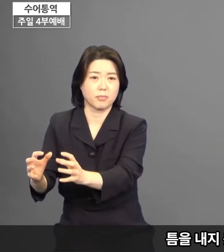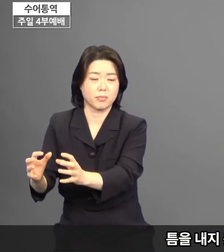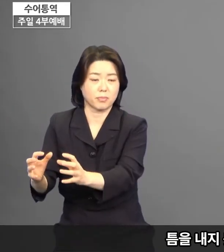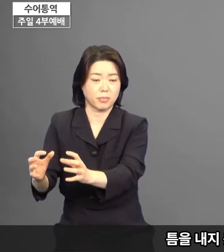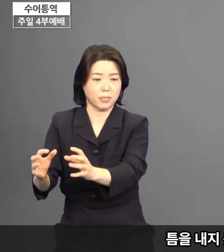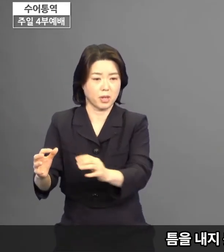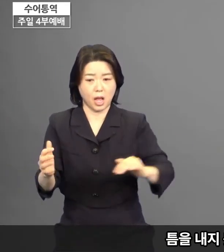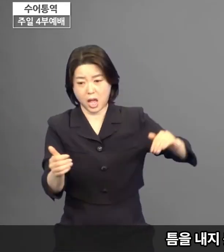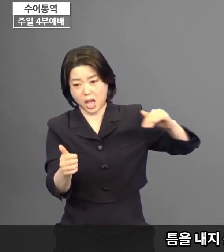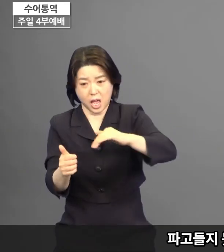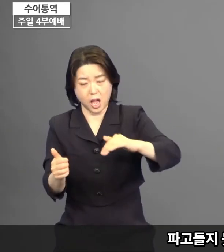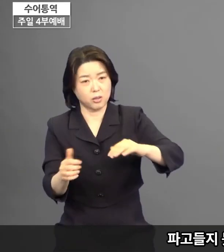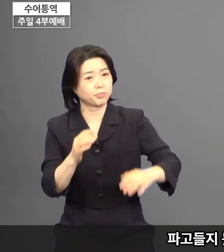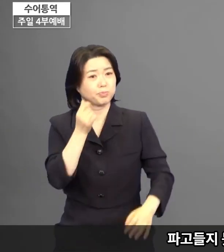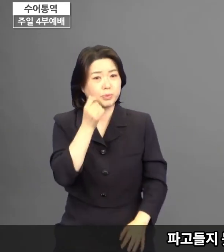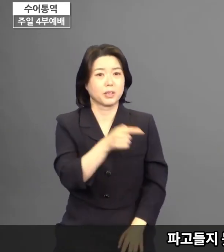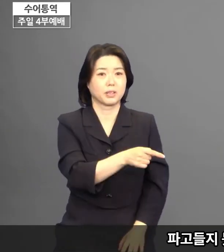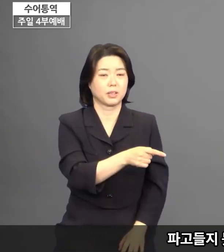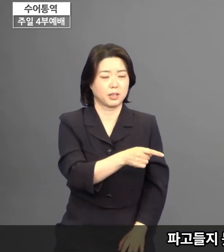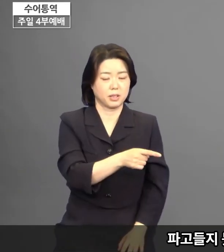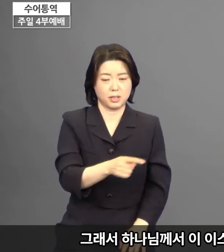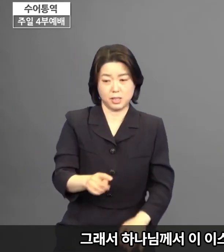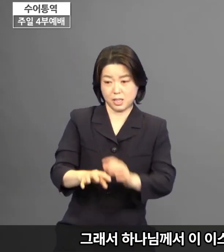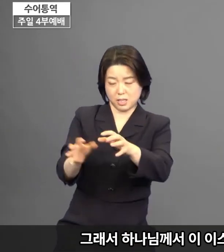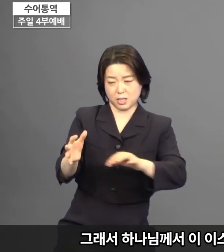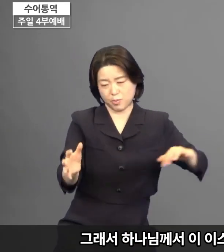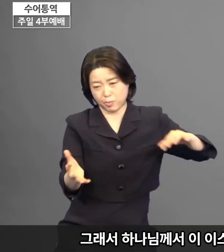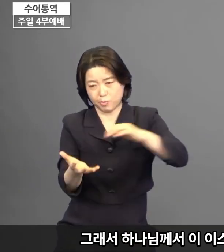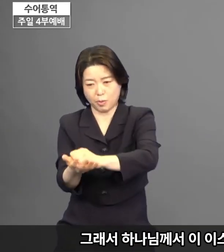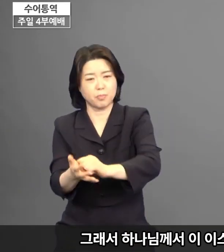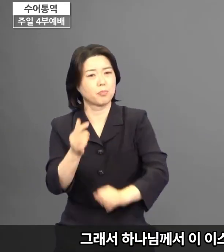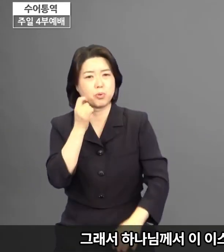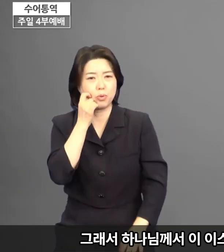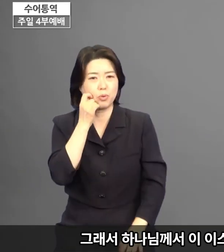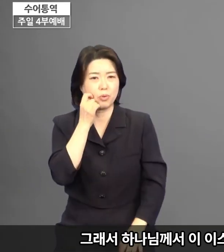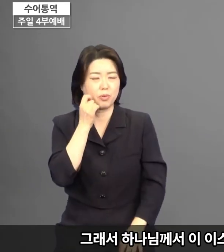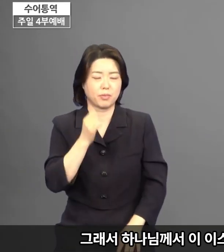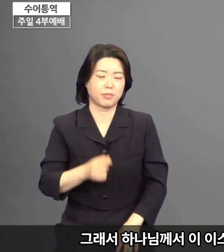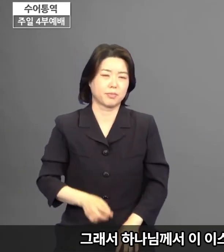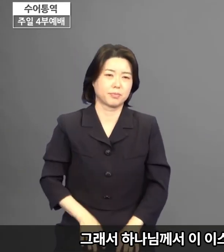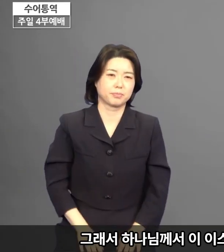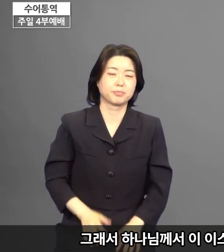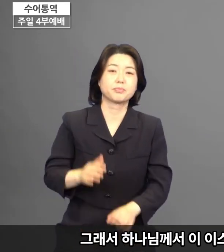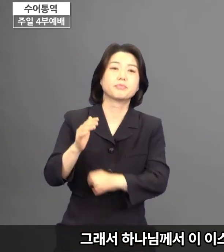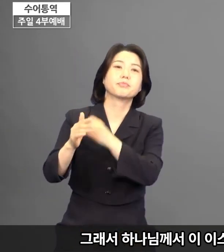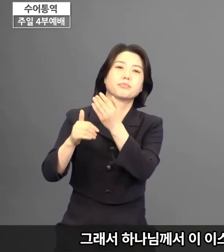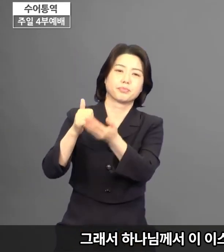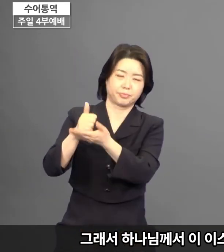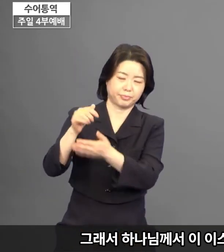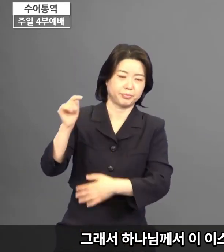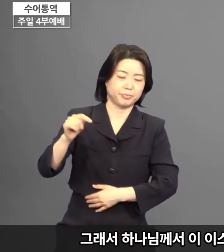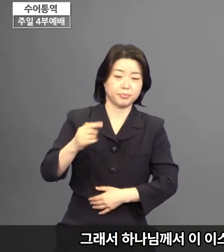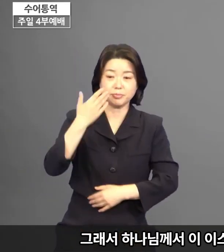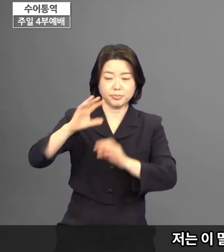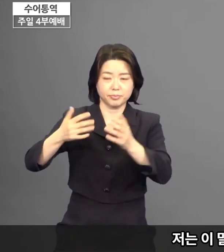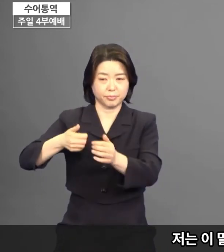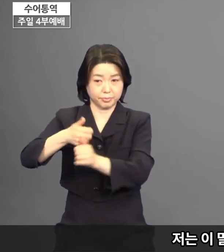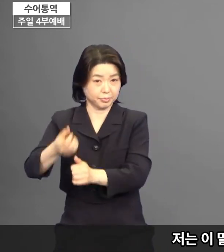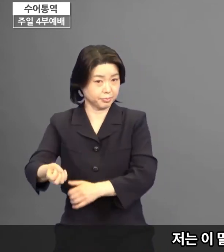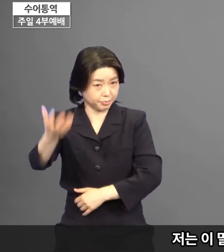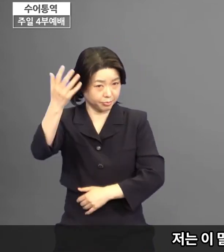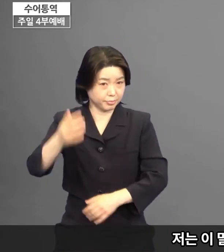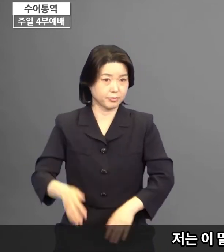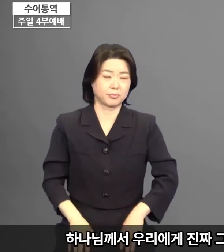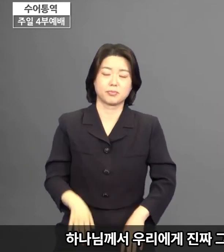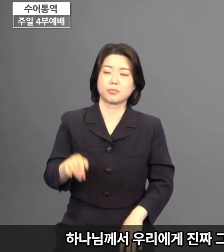틈을 내질 못하는 겁니다. 파고들질 못하는 거예요. 그래서 하나님께서 이 이스라엘에게 승리를 주시는데요. 저는 이